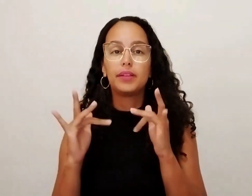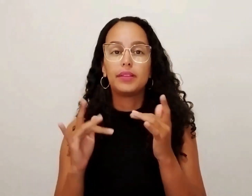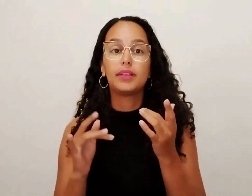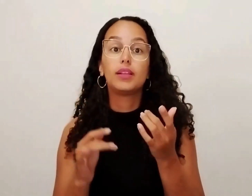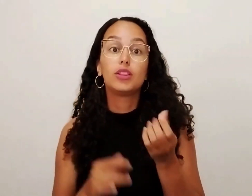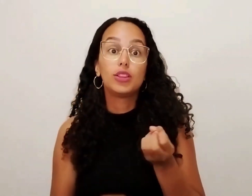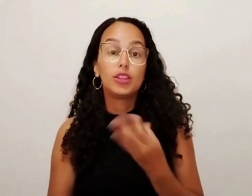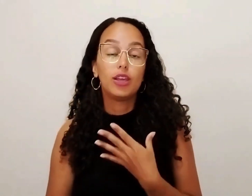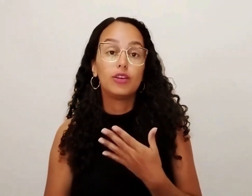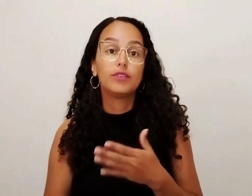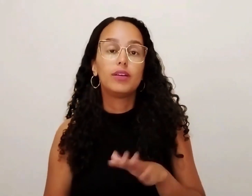E Macunaíma